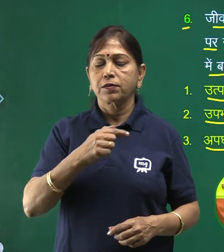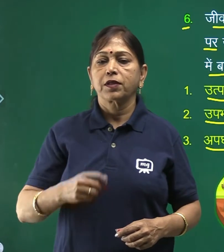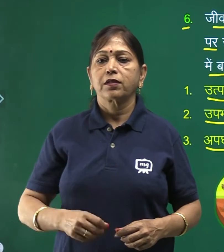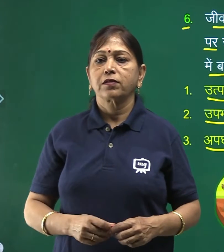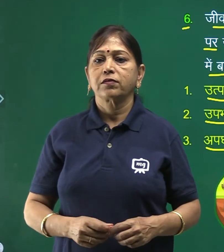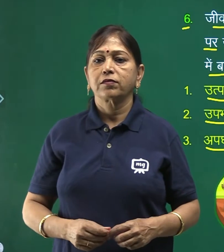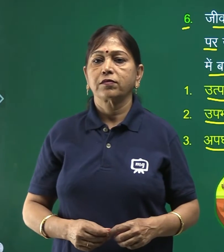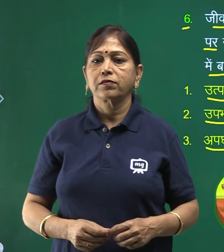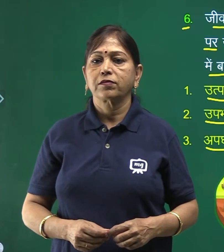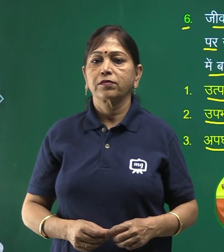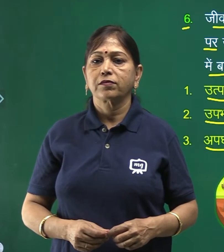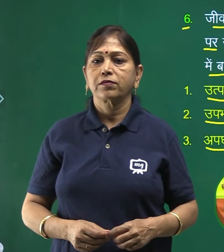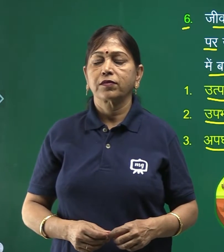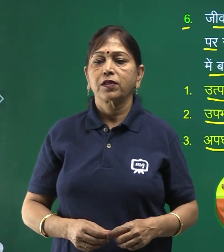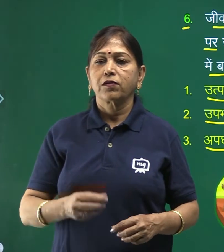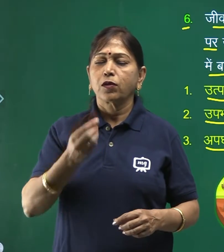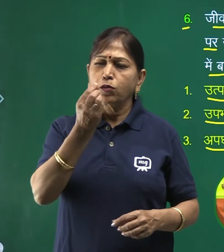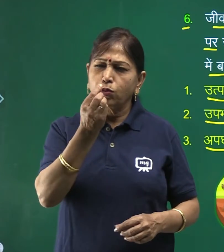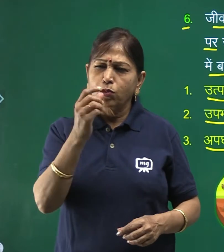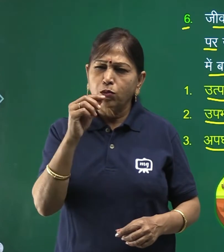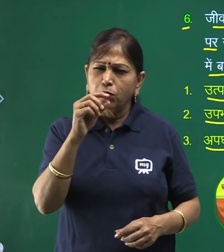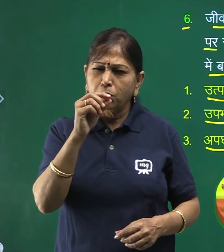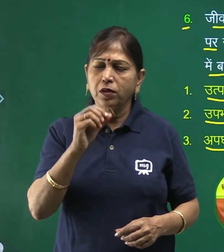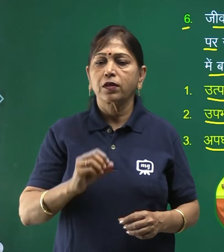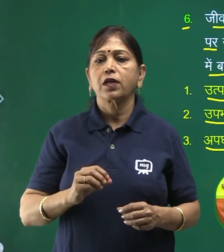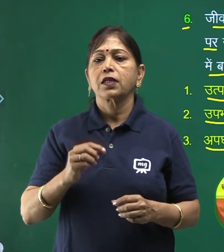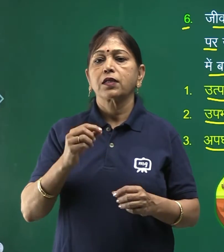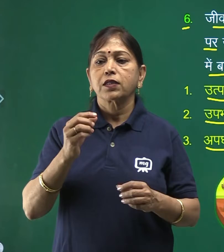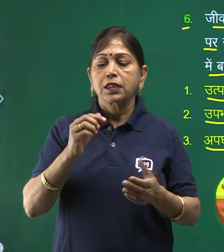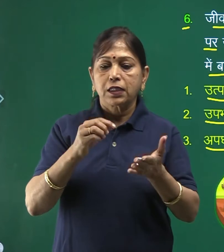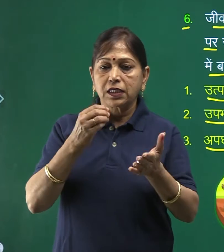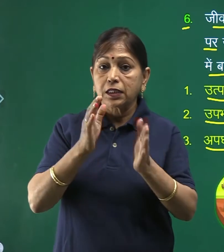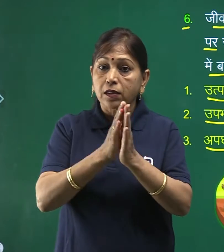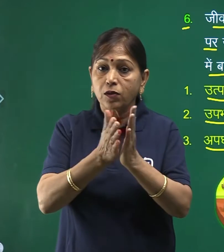इसमें जीवाणु, फफूंद